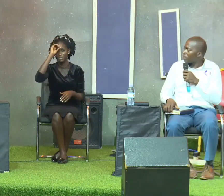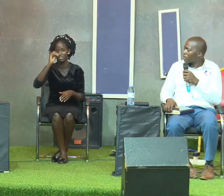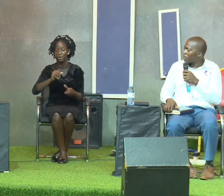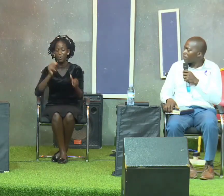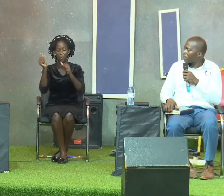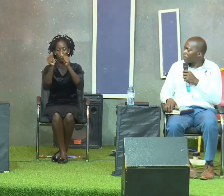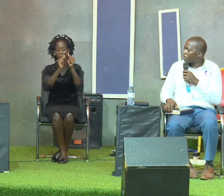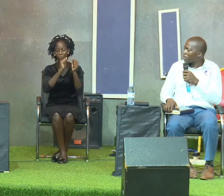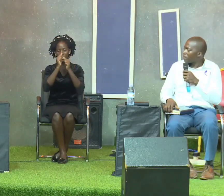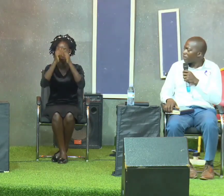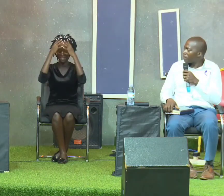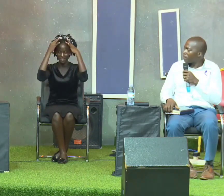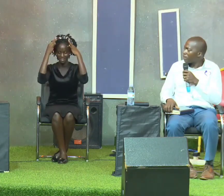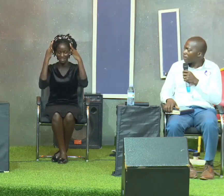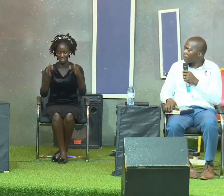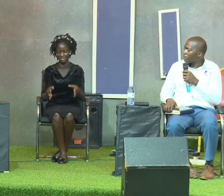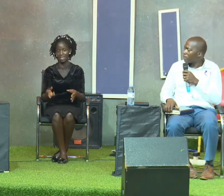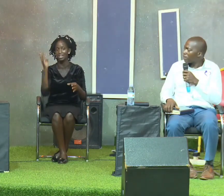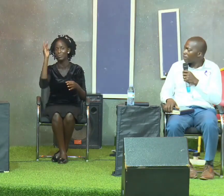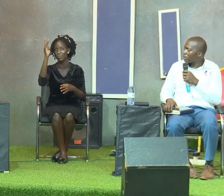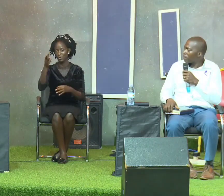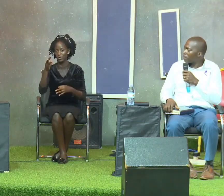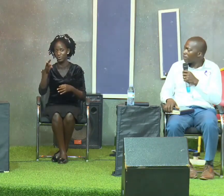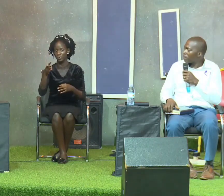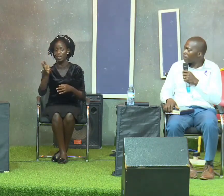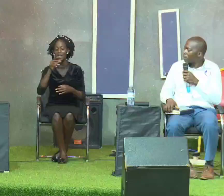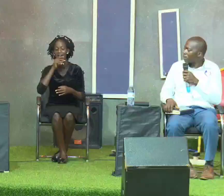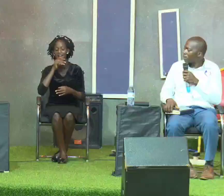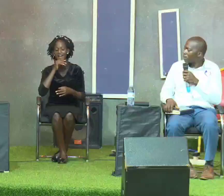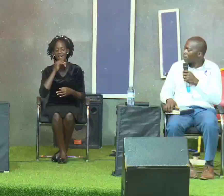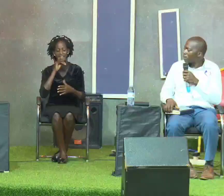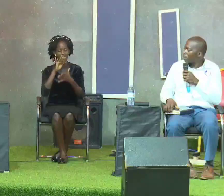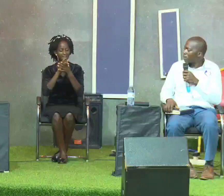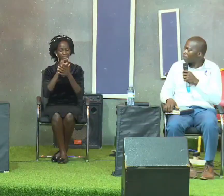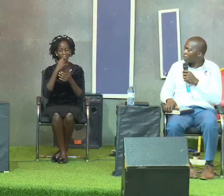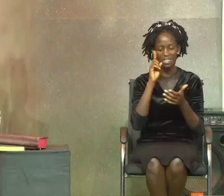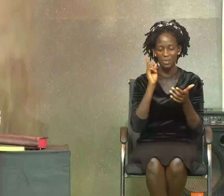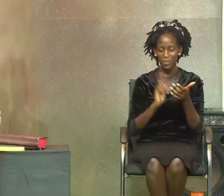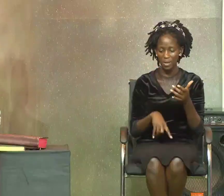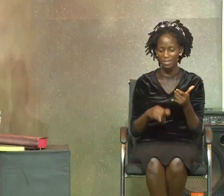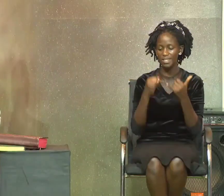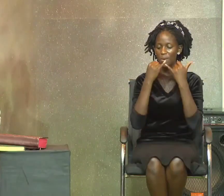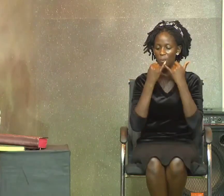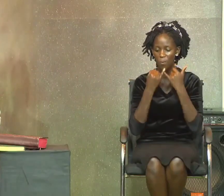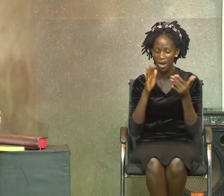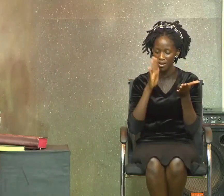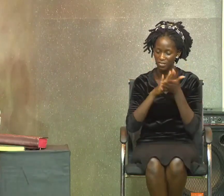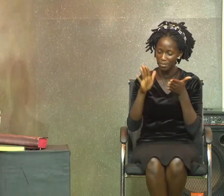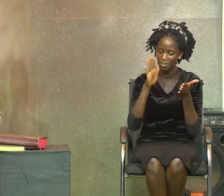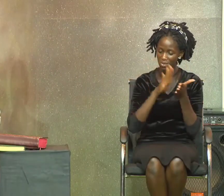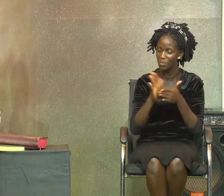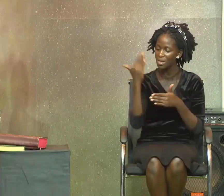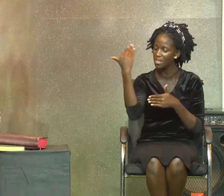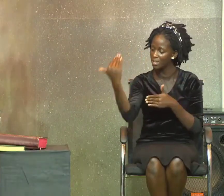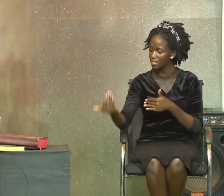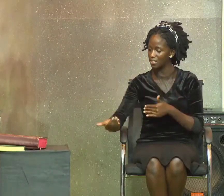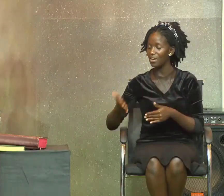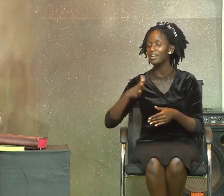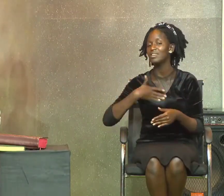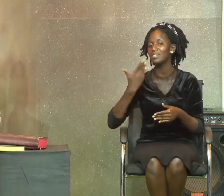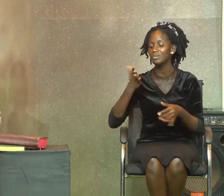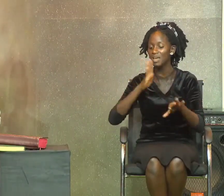fool. Namugamba nti nkusonyiye n'omwana oyo naye wange tetukibuulirako